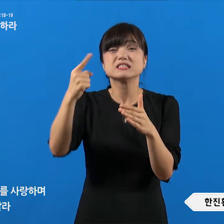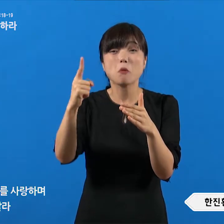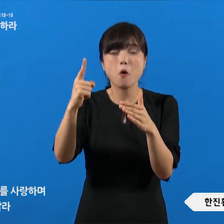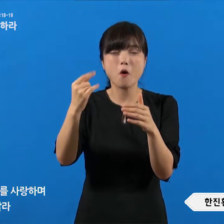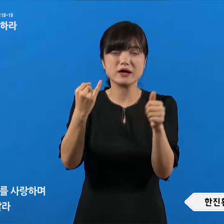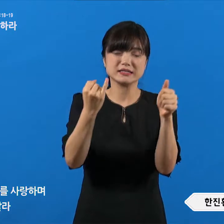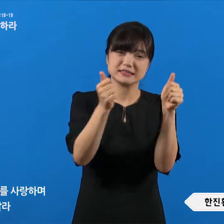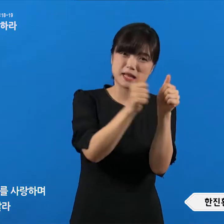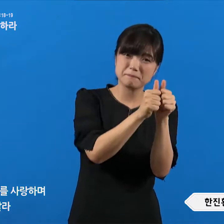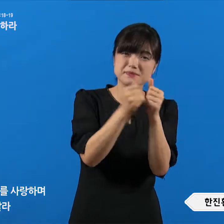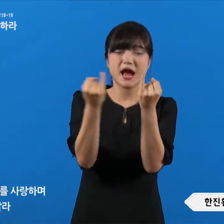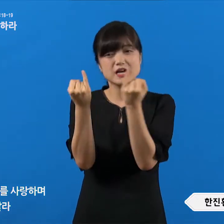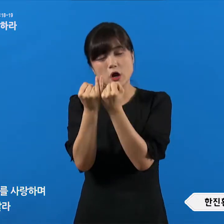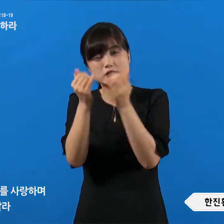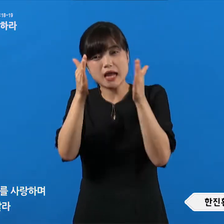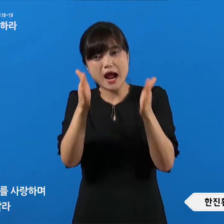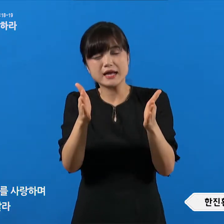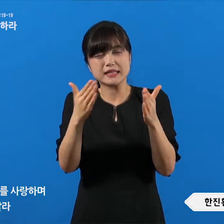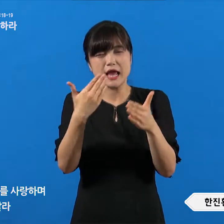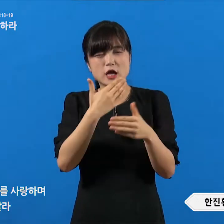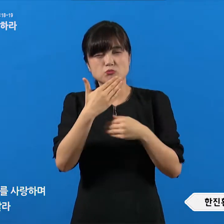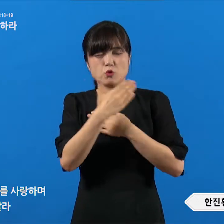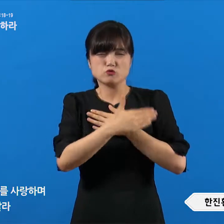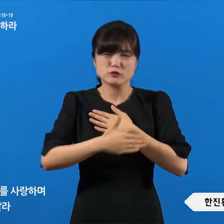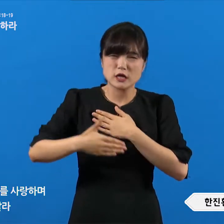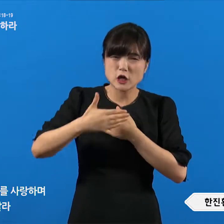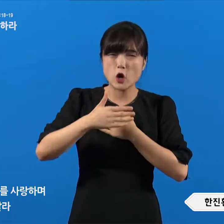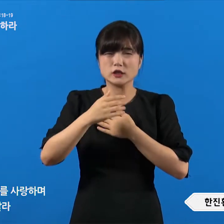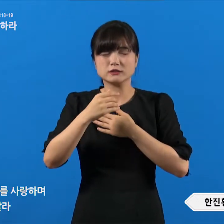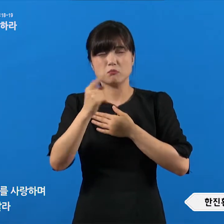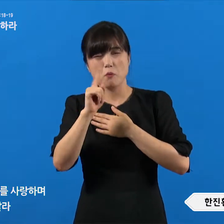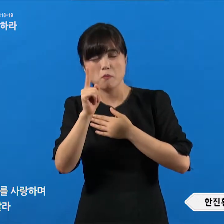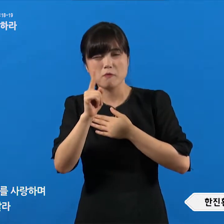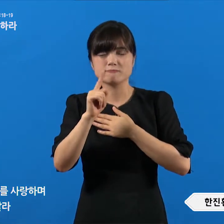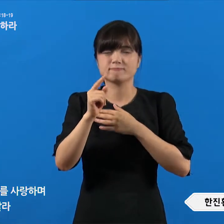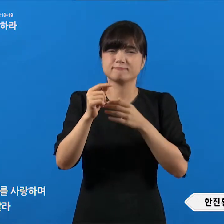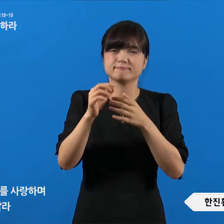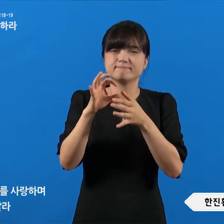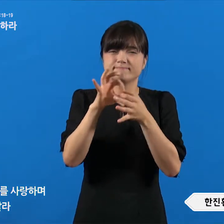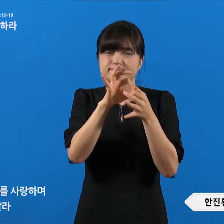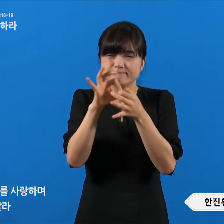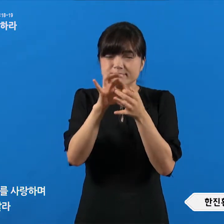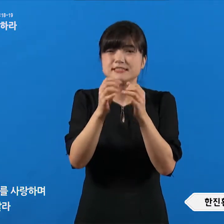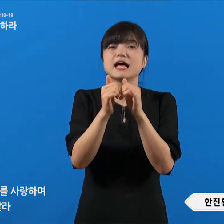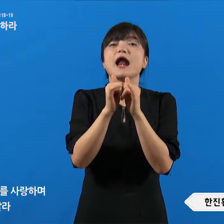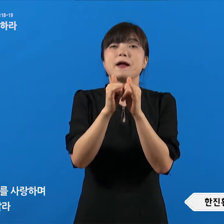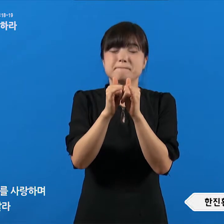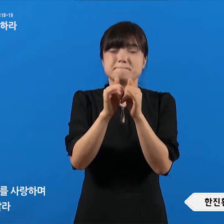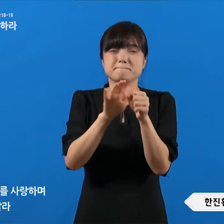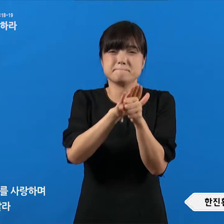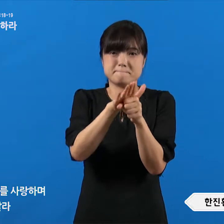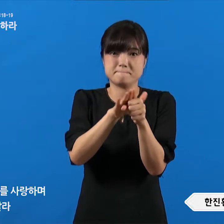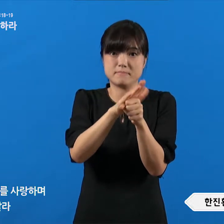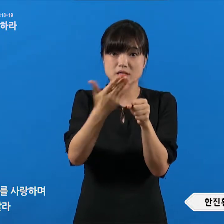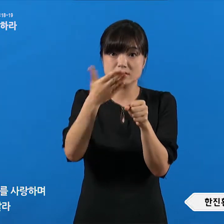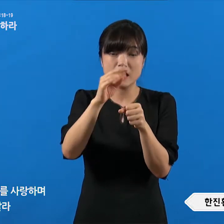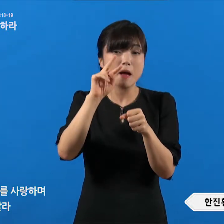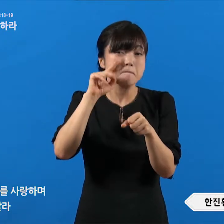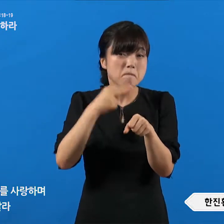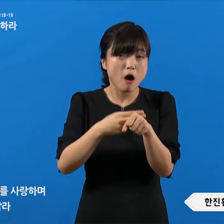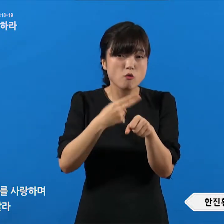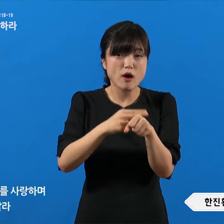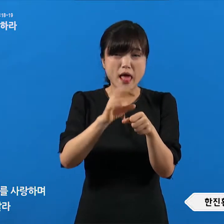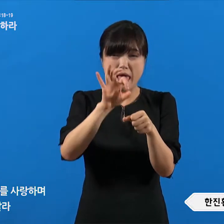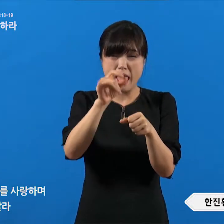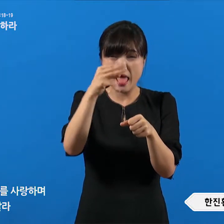에로스는 남녀 간의 육체적인 사랑, 감각적인 사랑을 뜻합니다. 바울 사도는 에로스라는